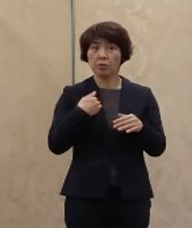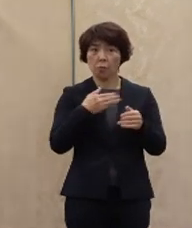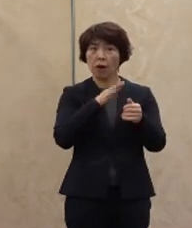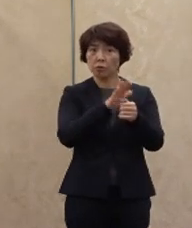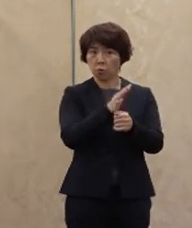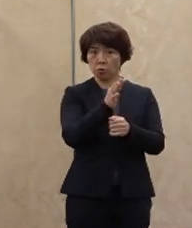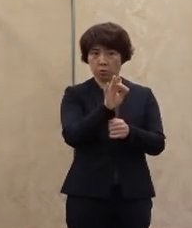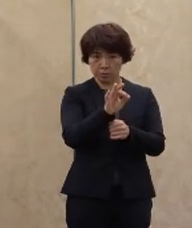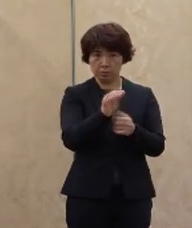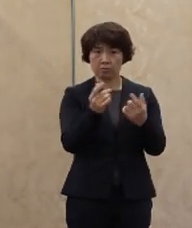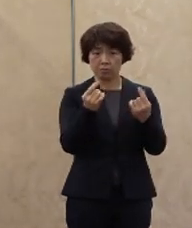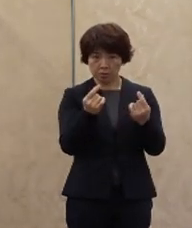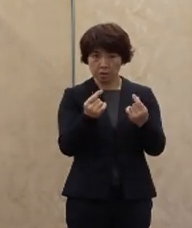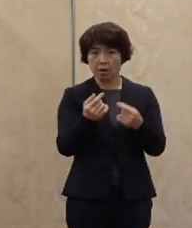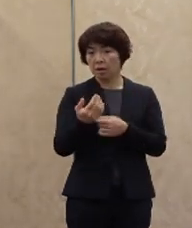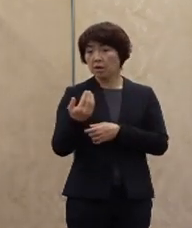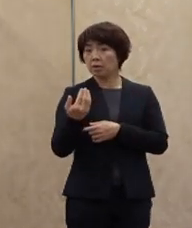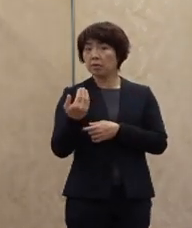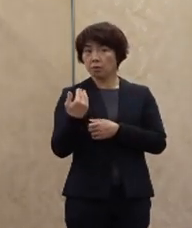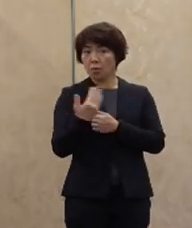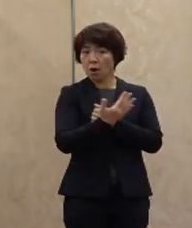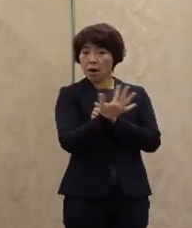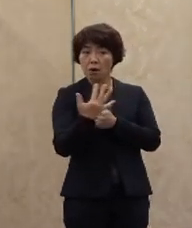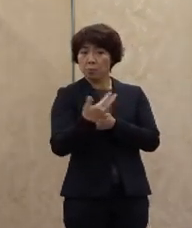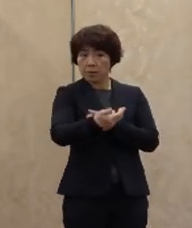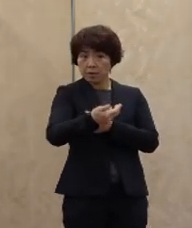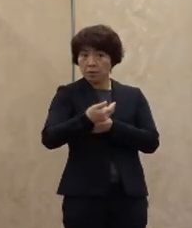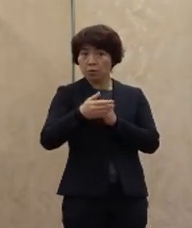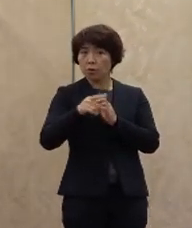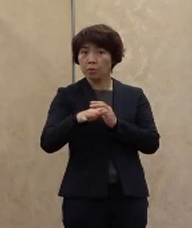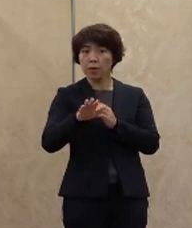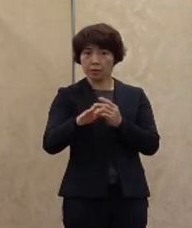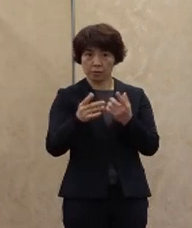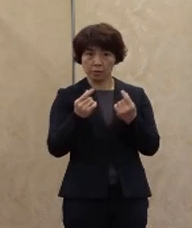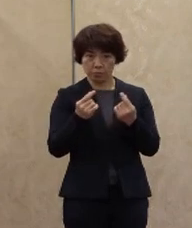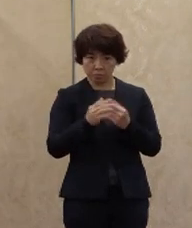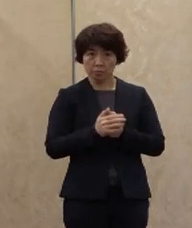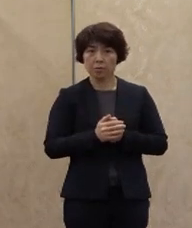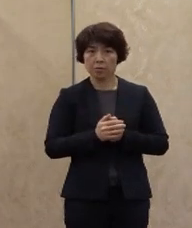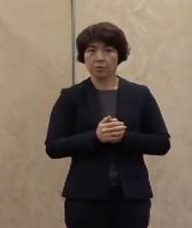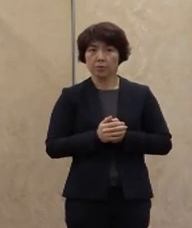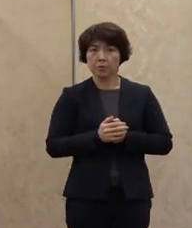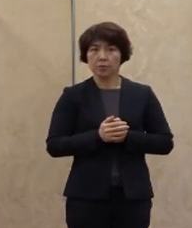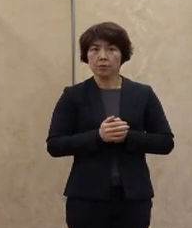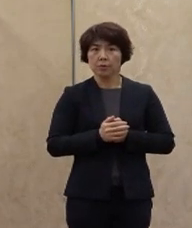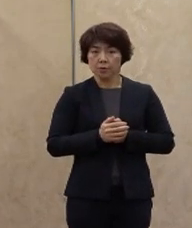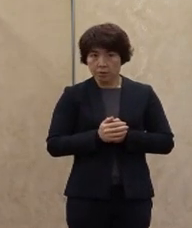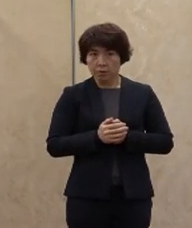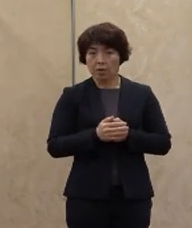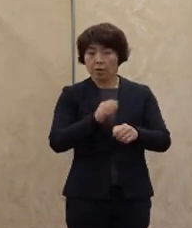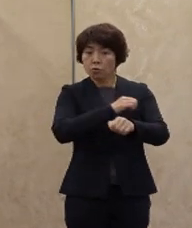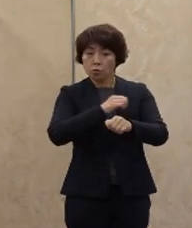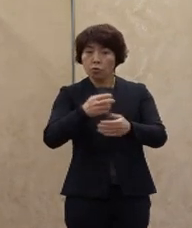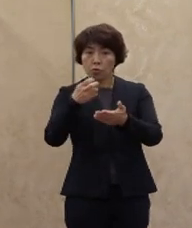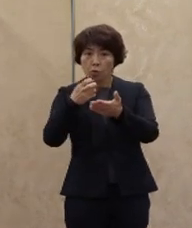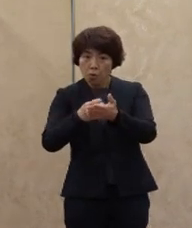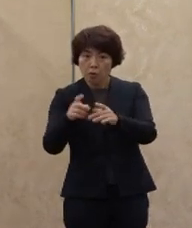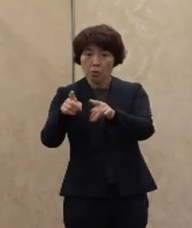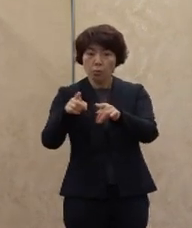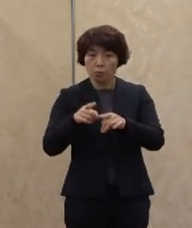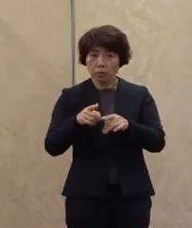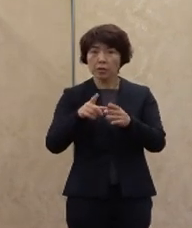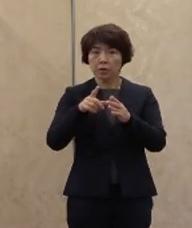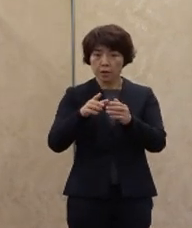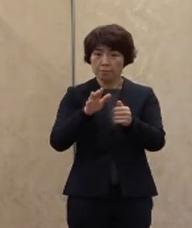その昨日の囲みの中でもあったと思うんですが、改めて確認で、その特措法に基づいた要請の飲食店には協力金を出すけれども